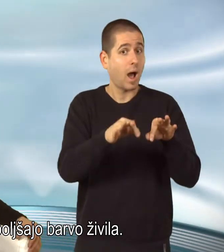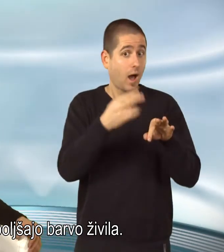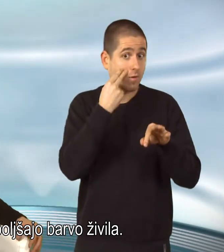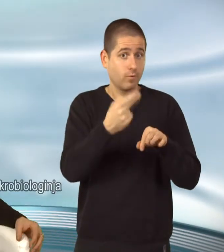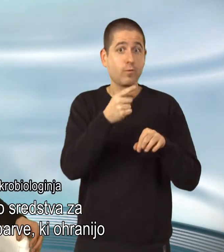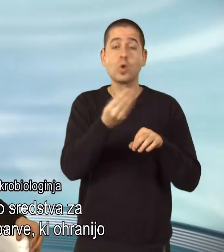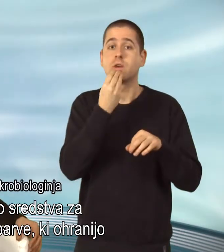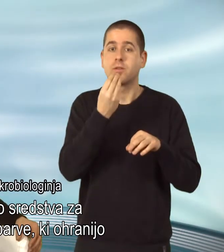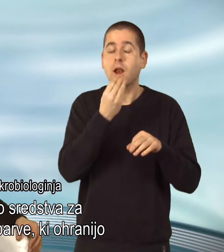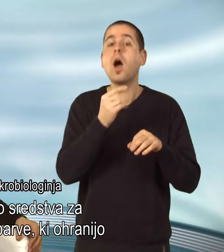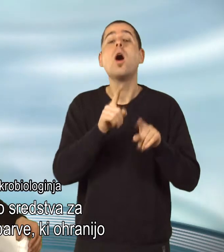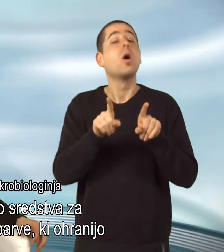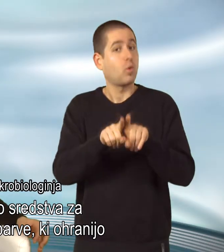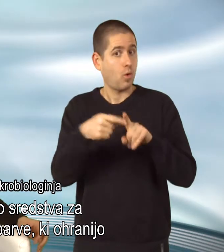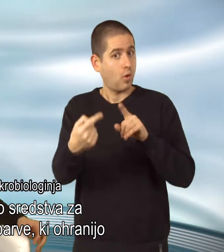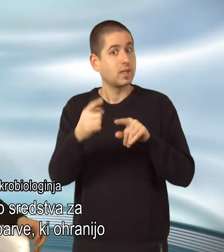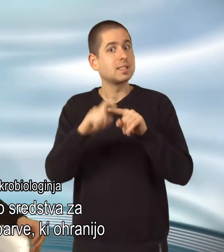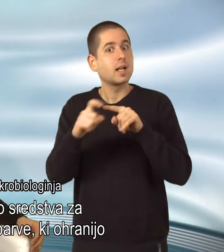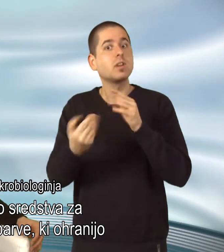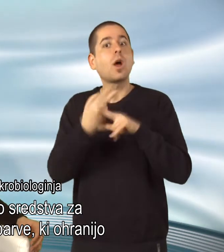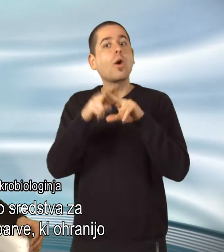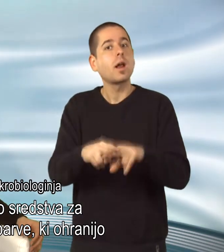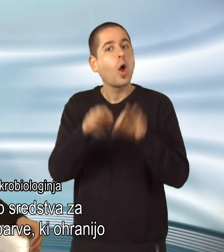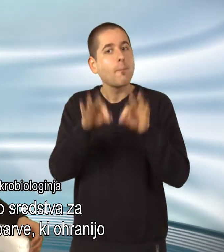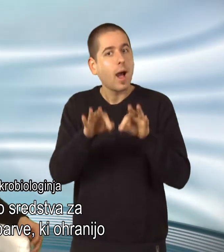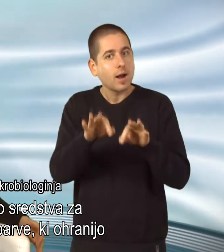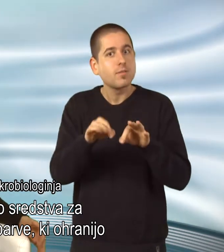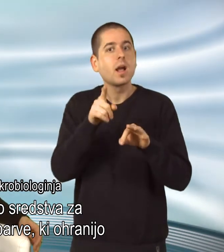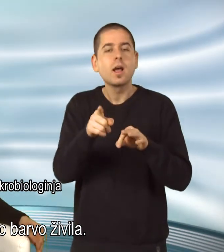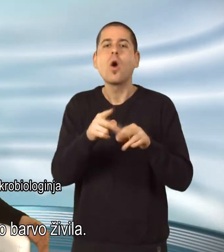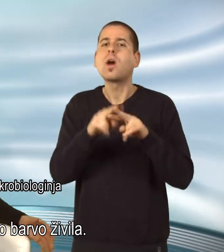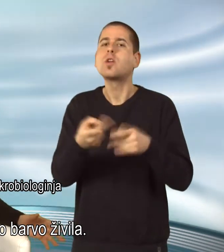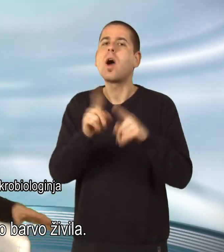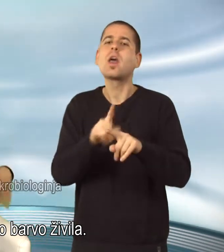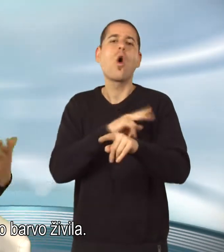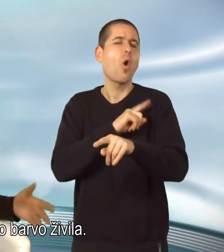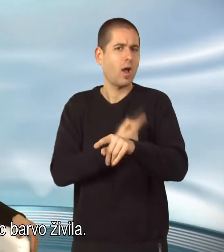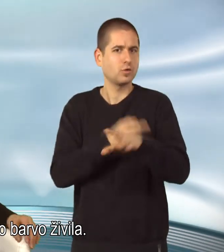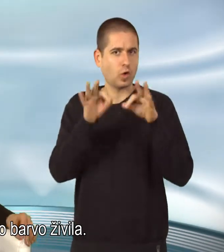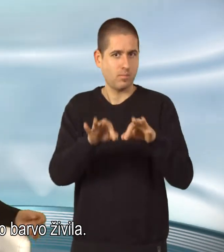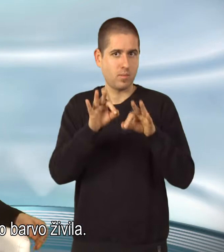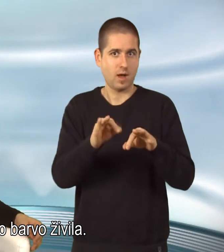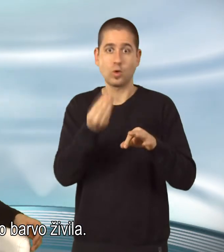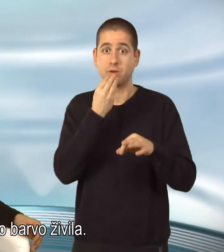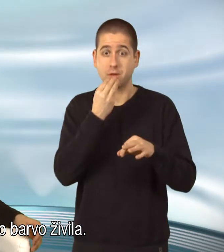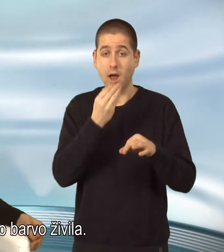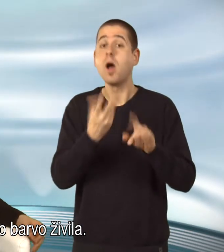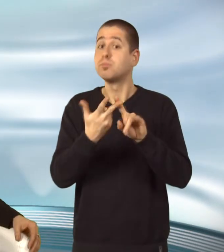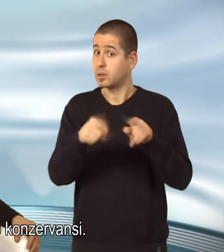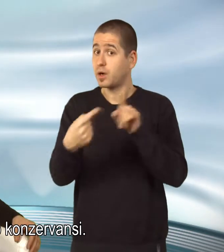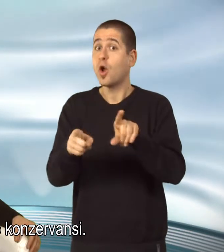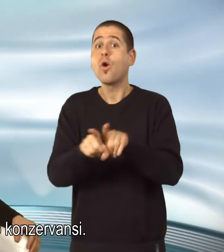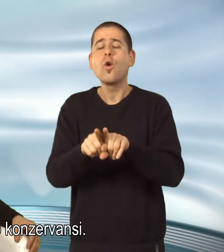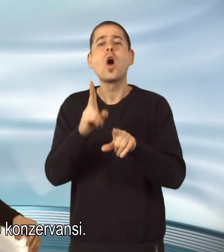živila, kot sredstva za ohranjanje barve, ki ohranjajo ali ojačajo barvo živila,